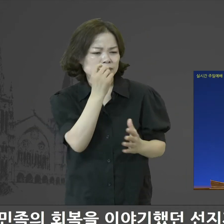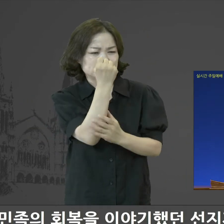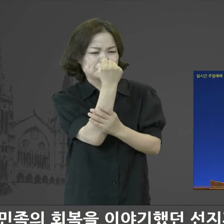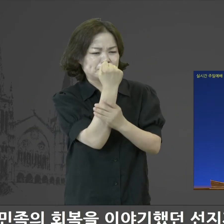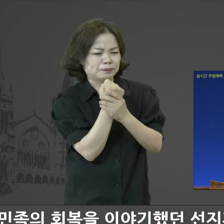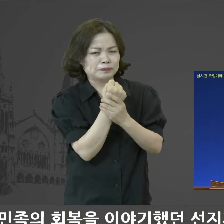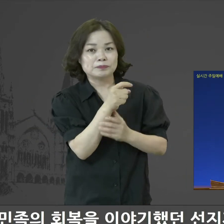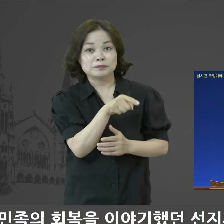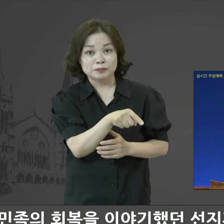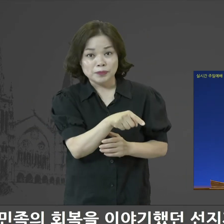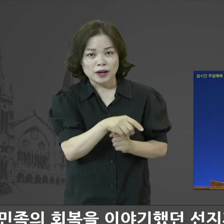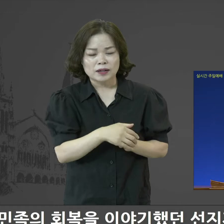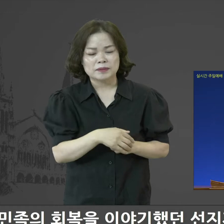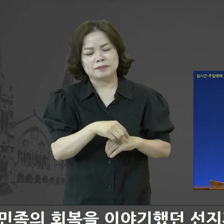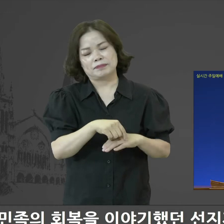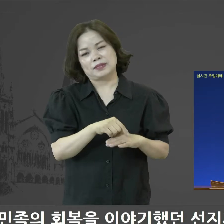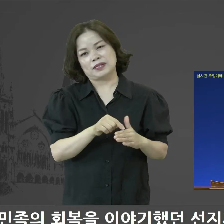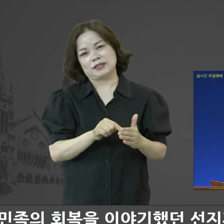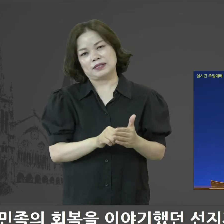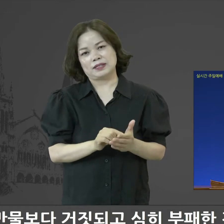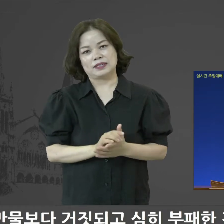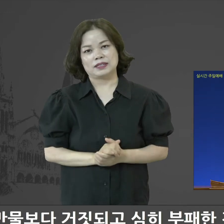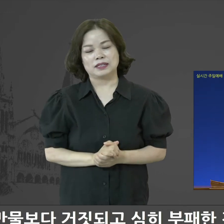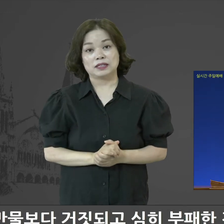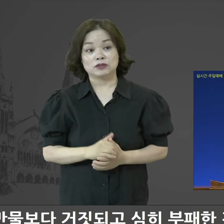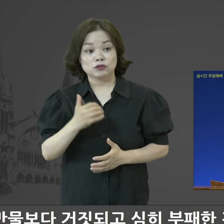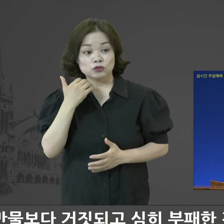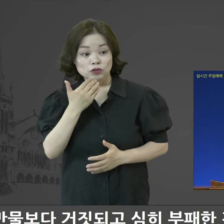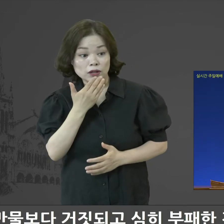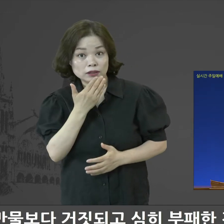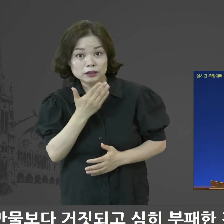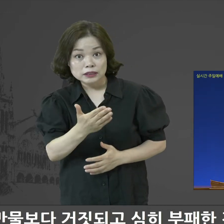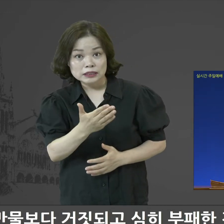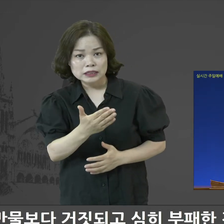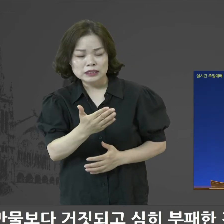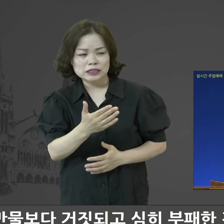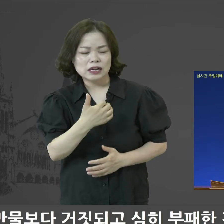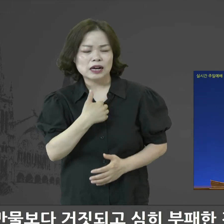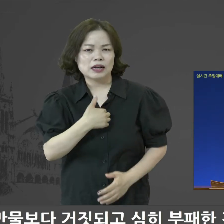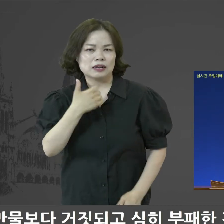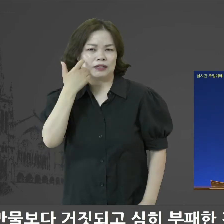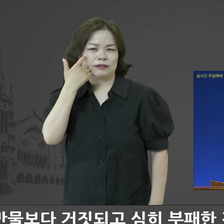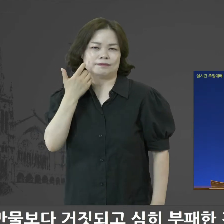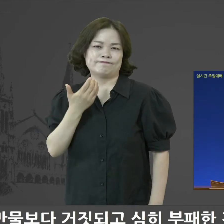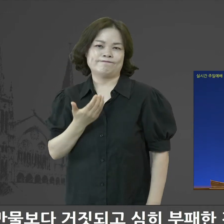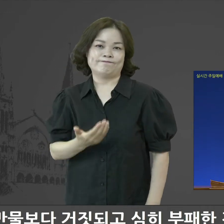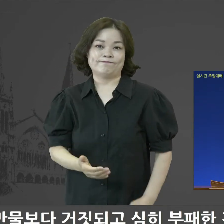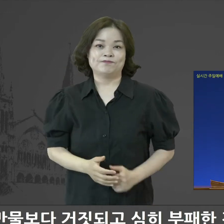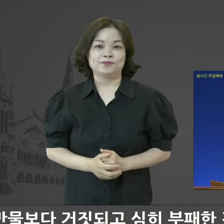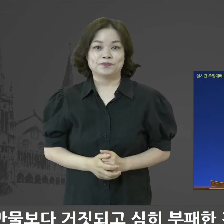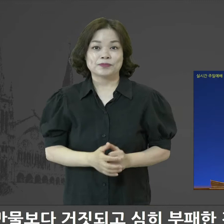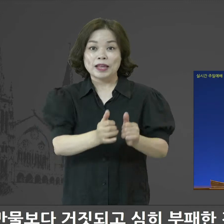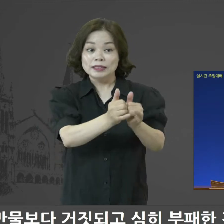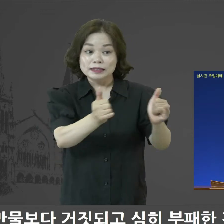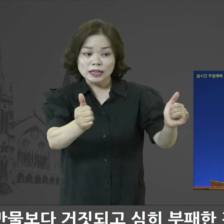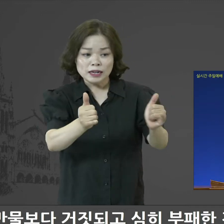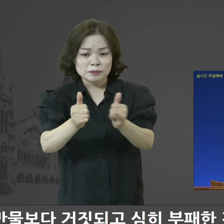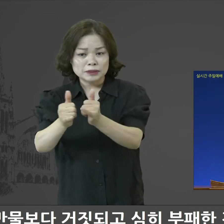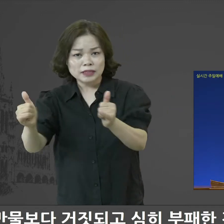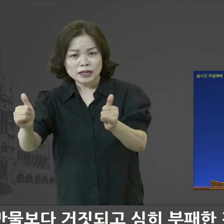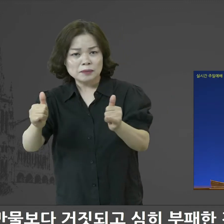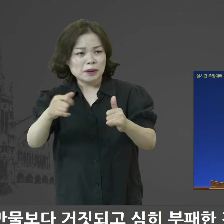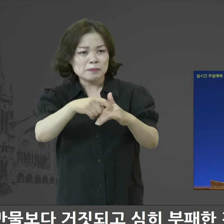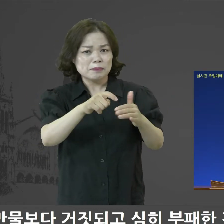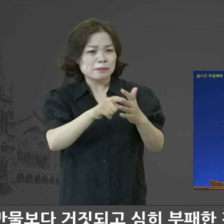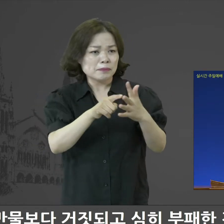부패한 것은 마음이라. 누가 능히 이를 알리오마는. 사람이 사람의 마음을 알